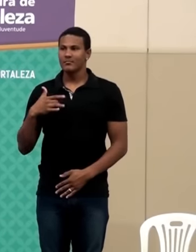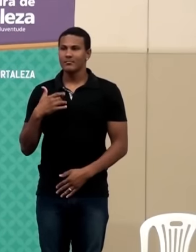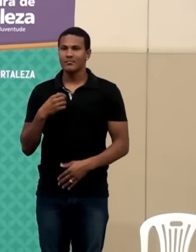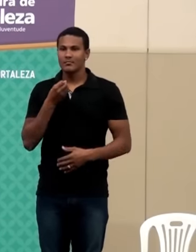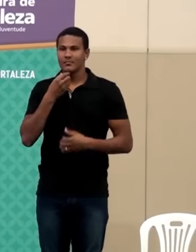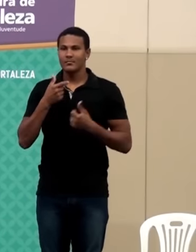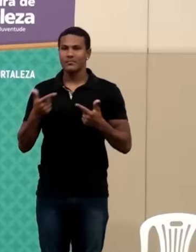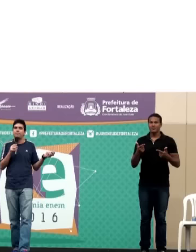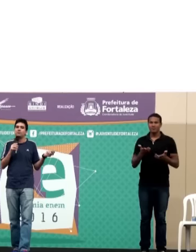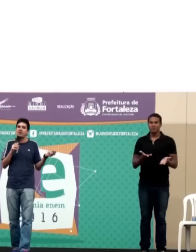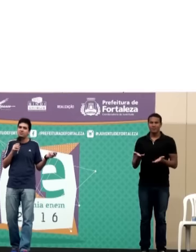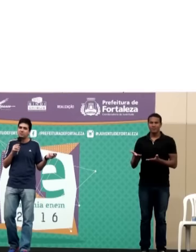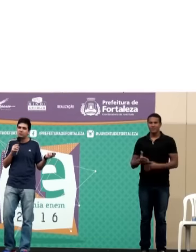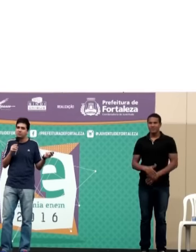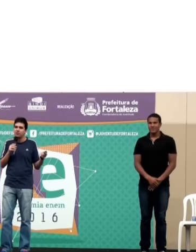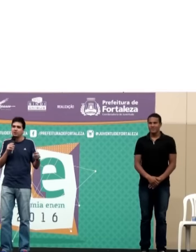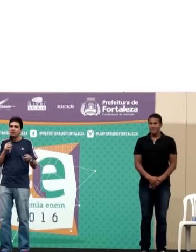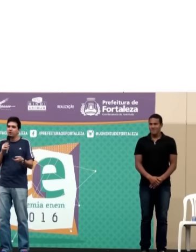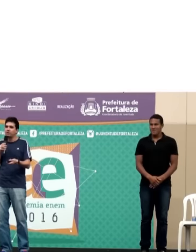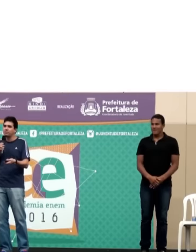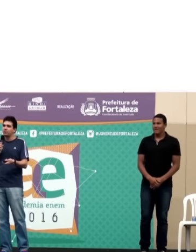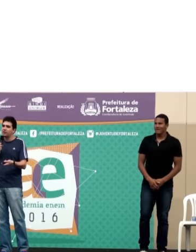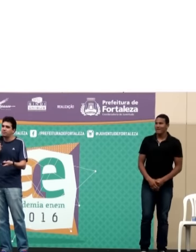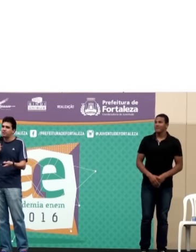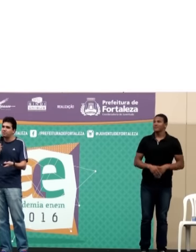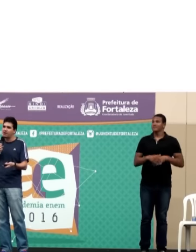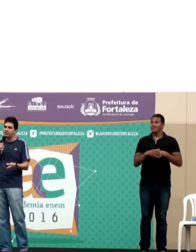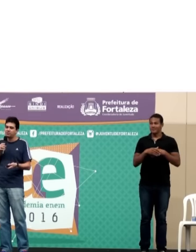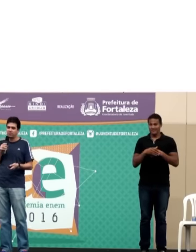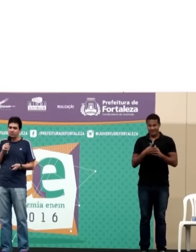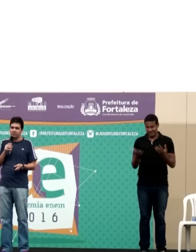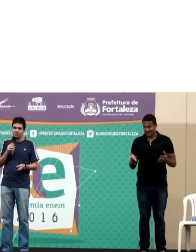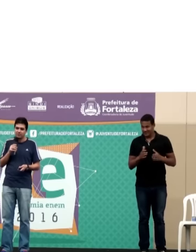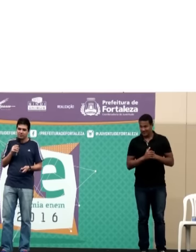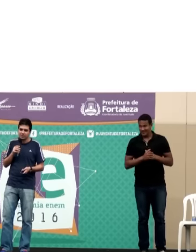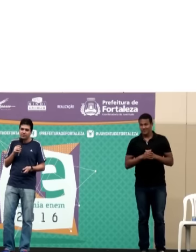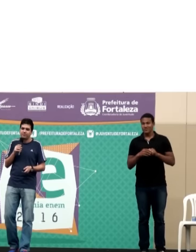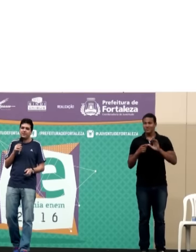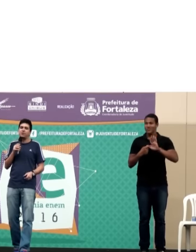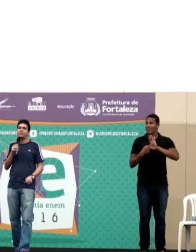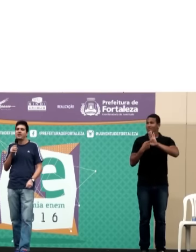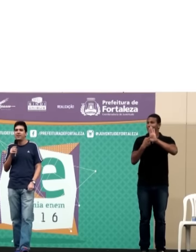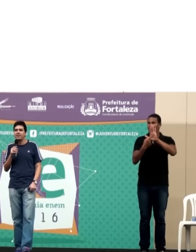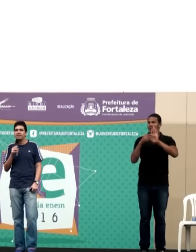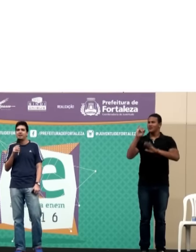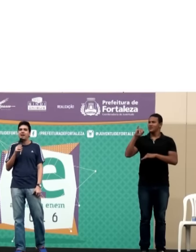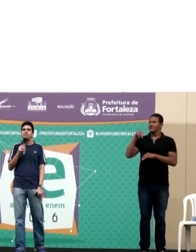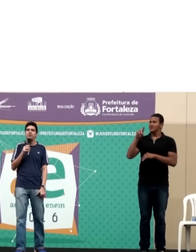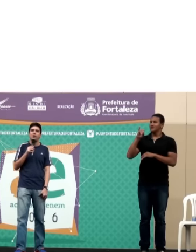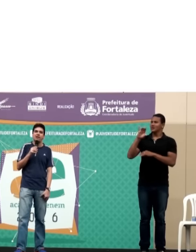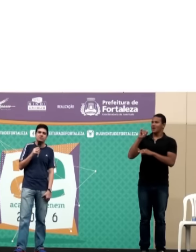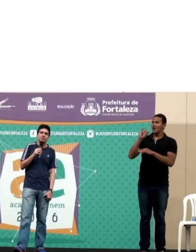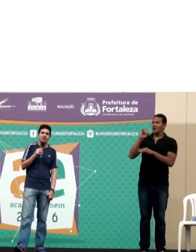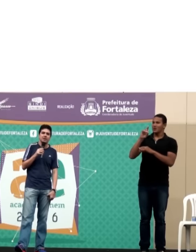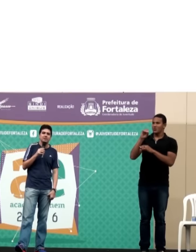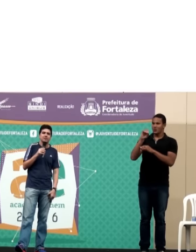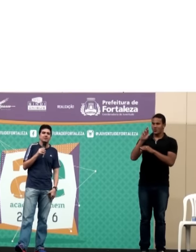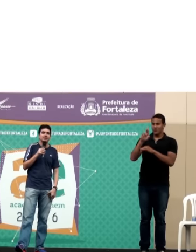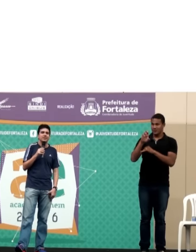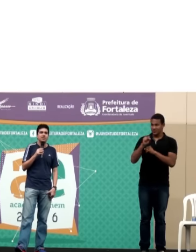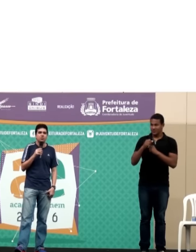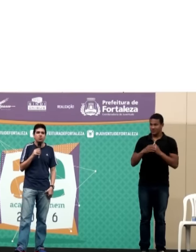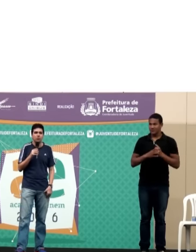Indicadores, ó, lembra que a gente falou lá para os ácidos? Agora vamos mostrar para as bases, ó. Fenolftaleína, lá em meu ácido